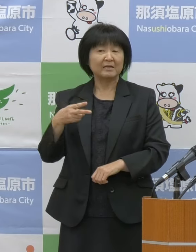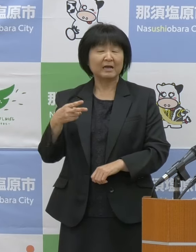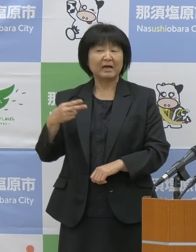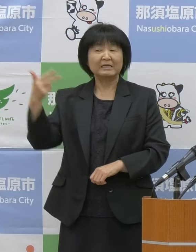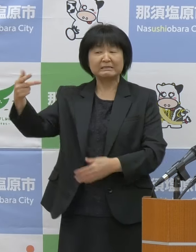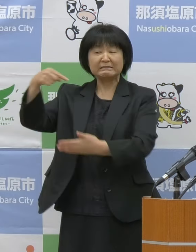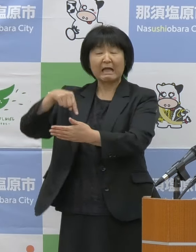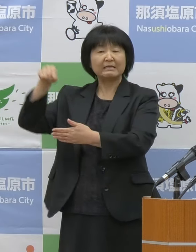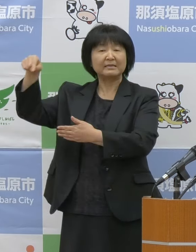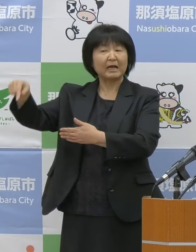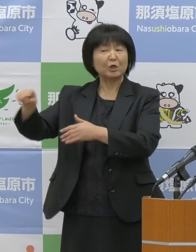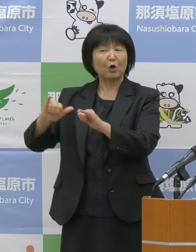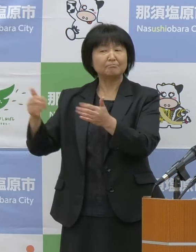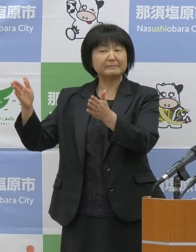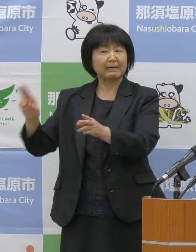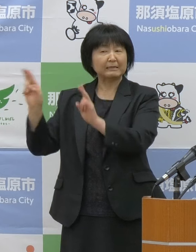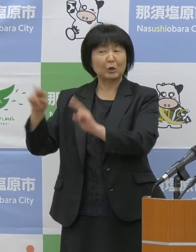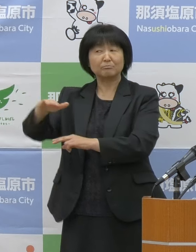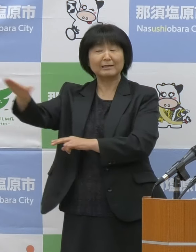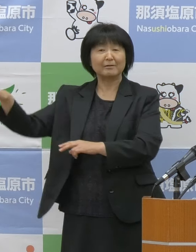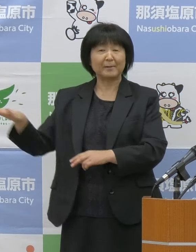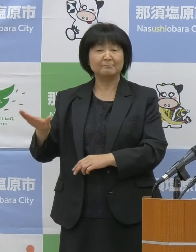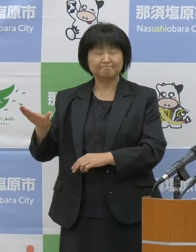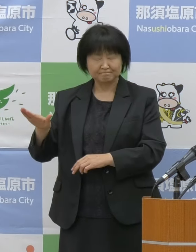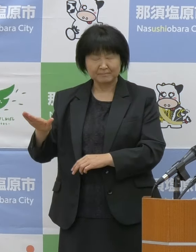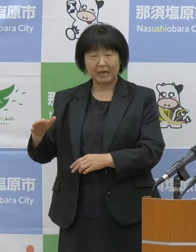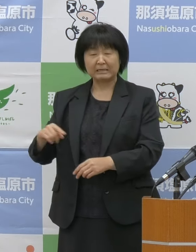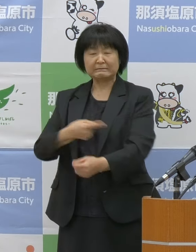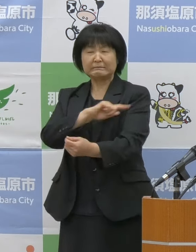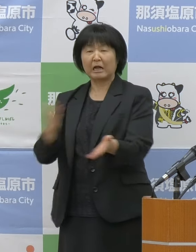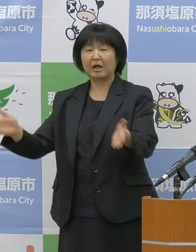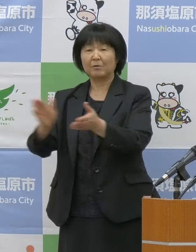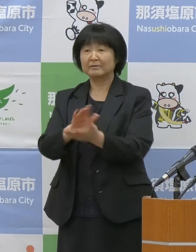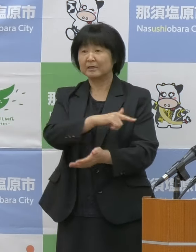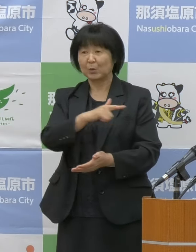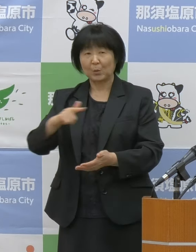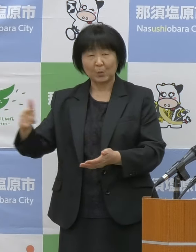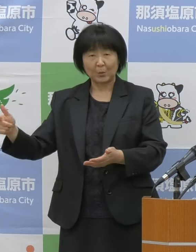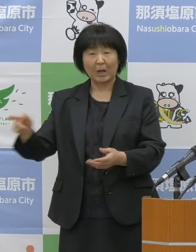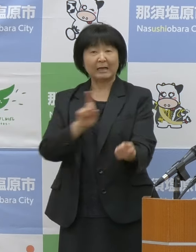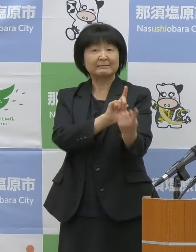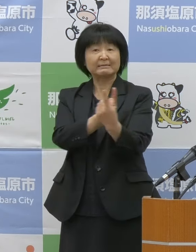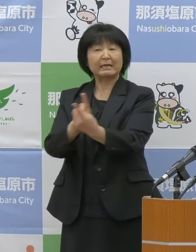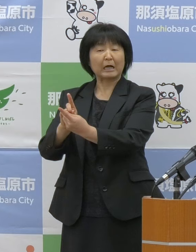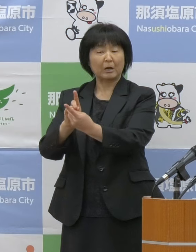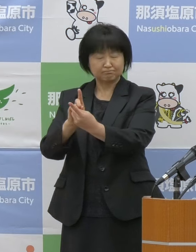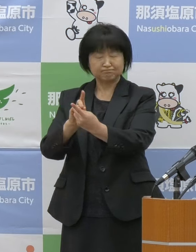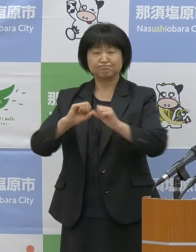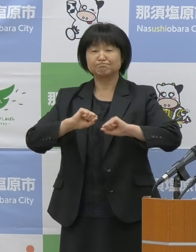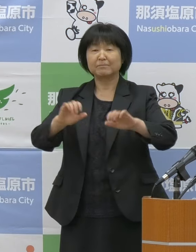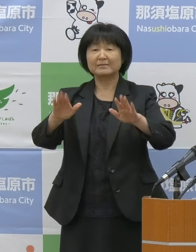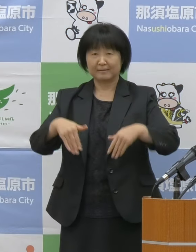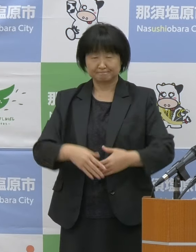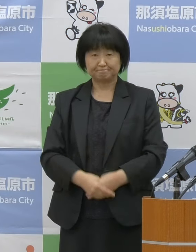市内外の民間企業の皆様、本当に一丸となってさまざまな対策を行わせていただ